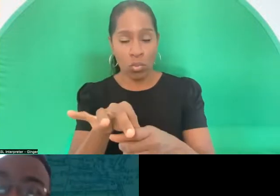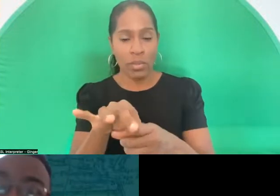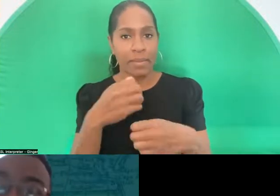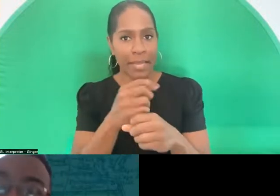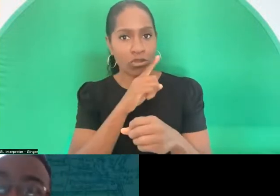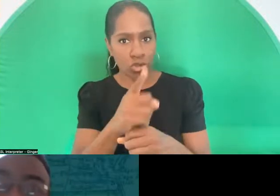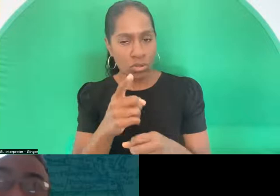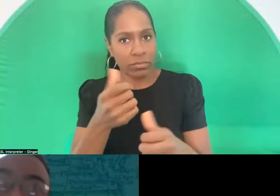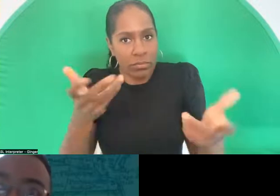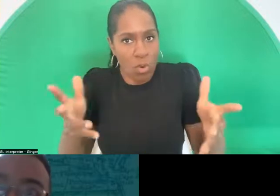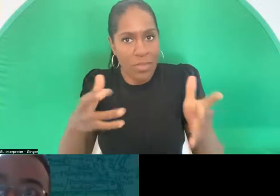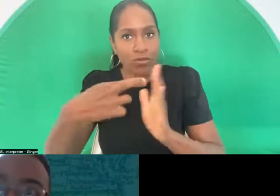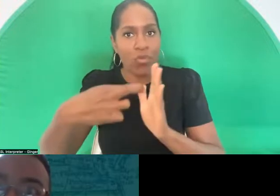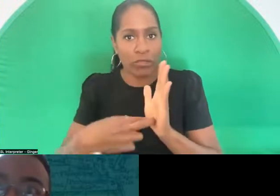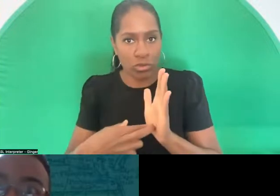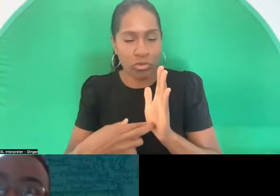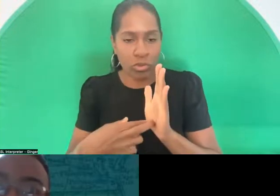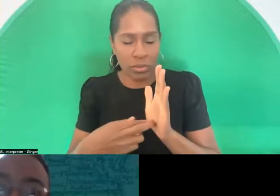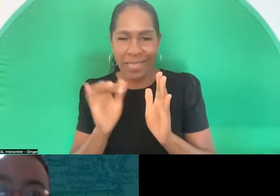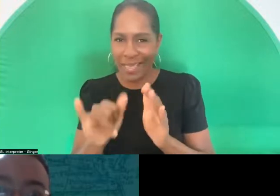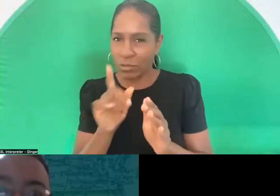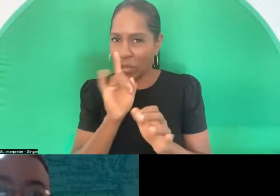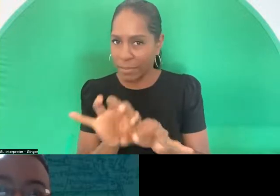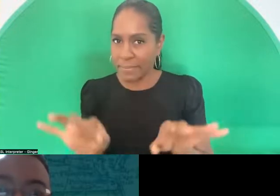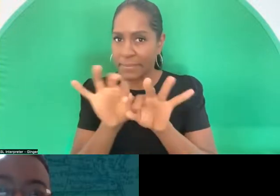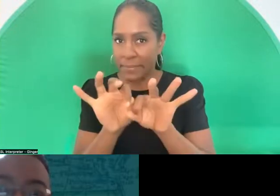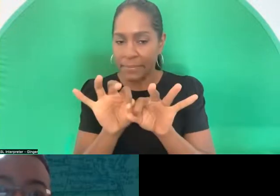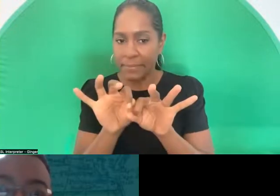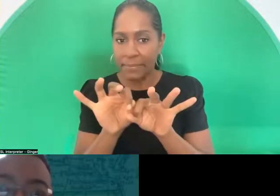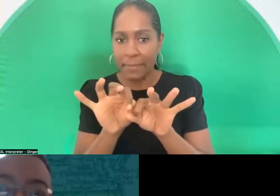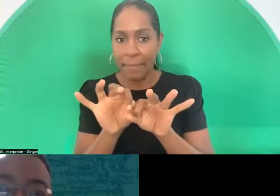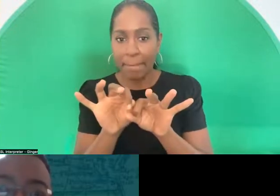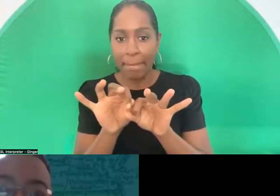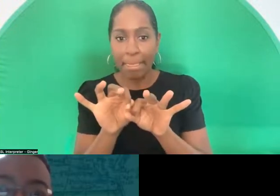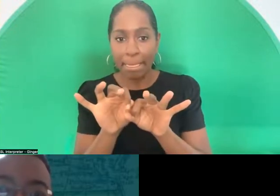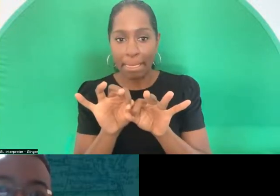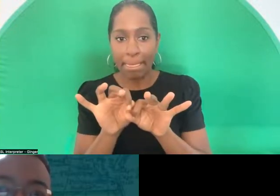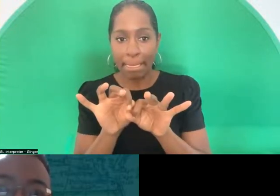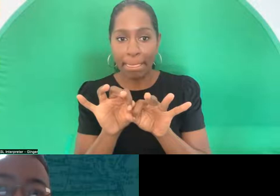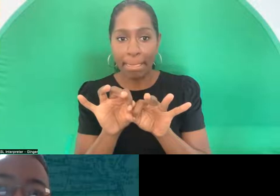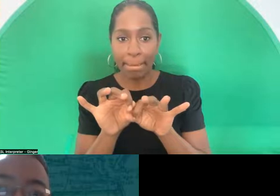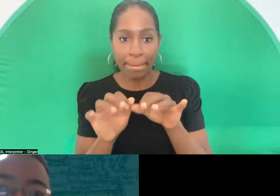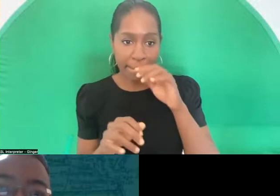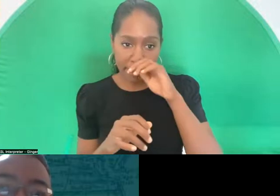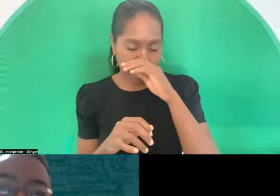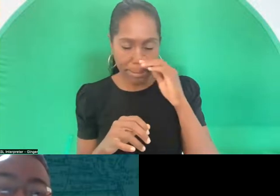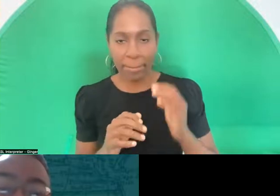y asegurarme de que estoy registrado para votar eso es vital entonces uno